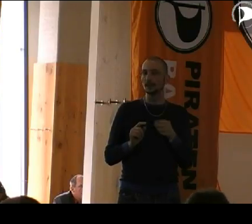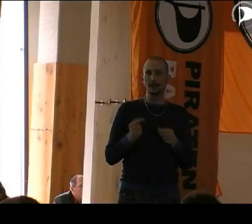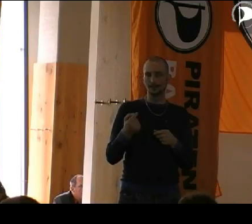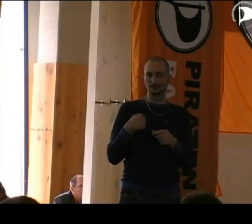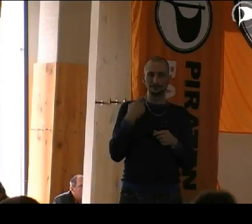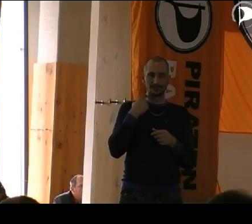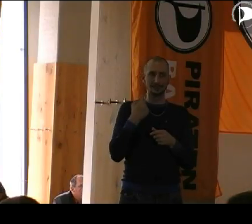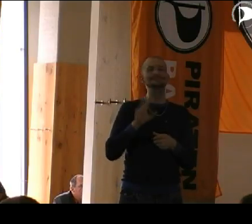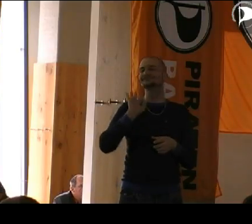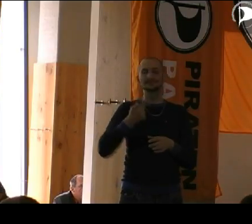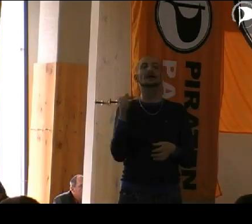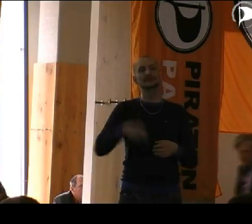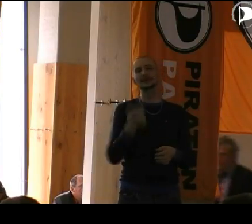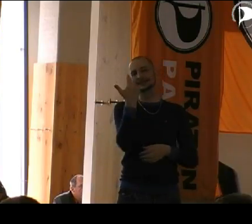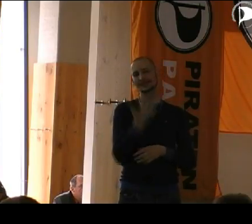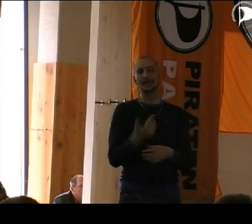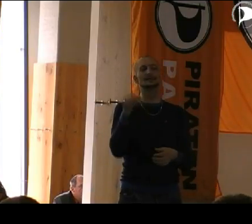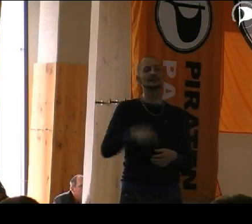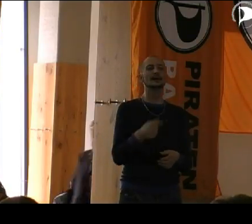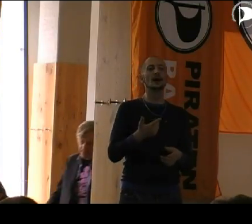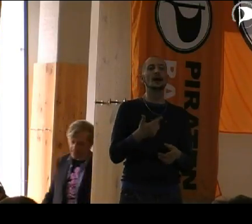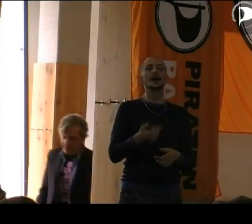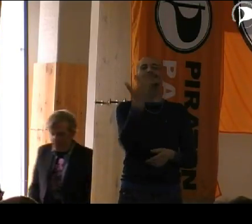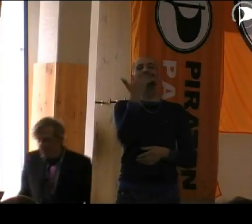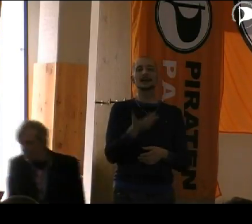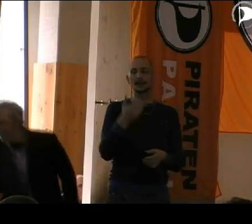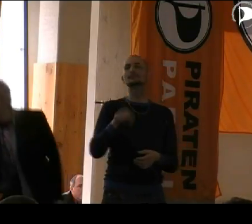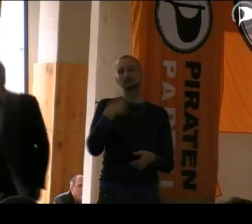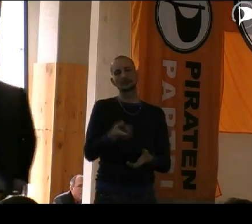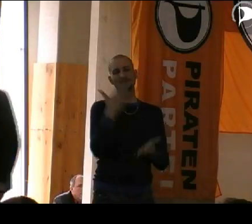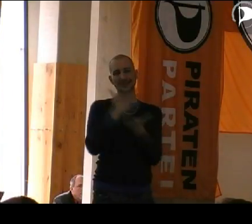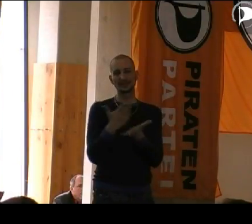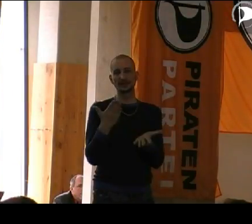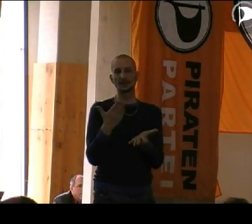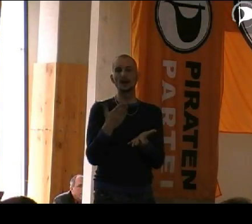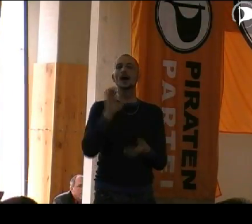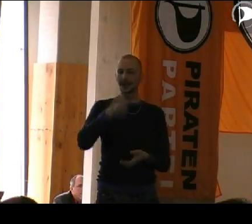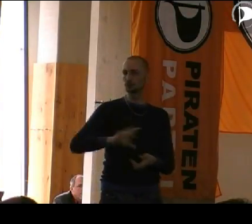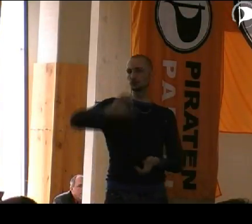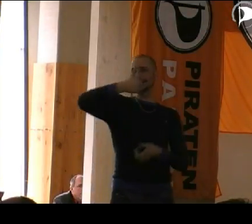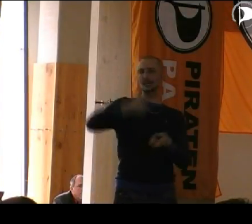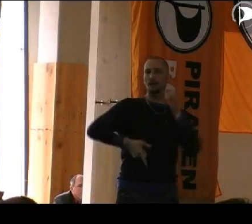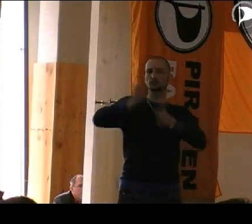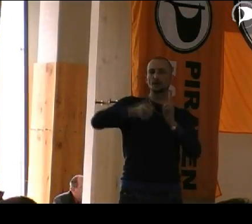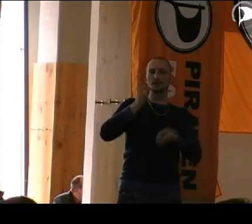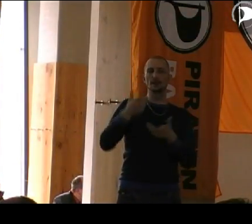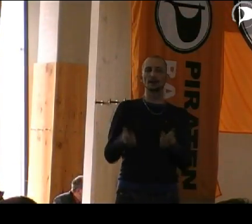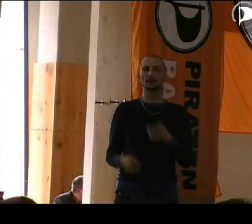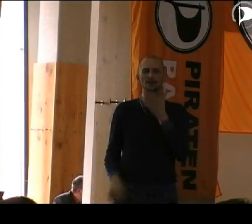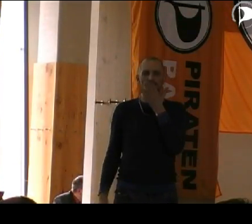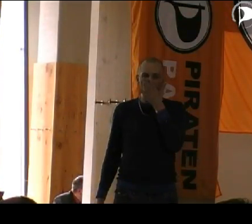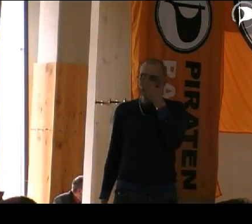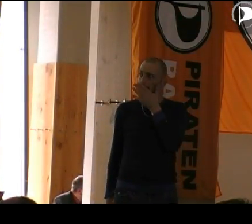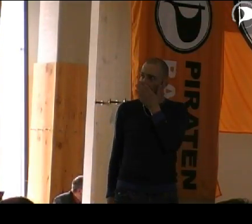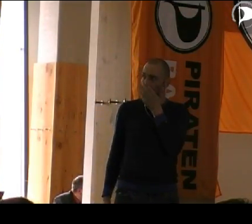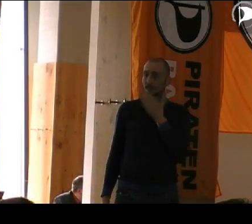wir tragen glaube ich die anwälte da erzählen wir dürfen da haben wir die zeiten können können wir erst abstimmen vielleicht ist das natürlich das war keine absicht